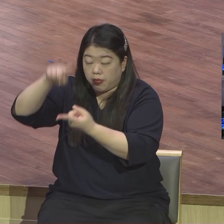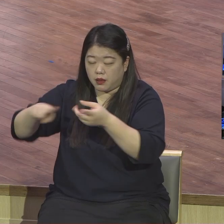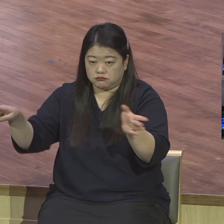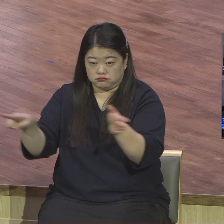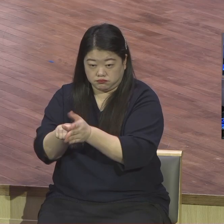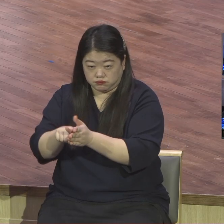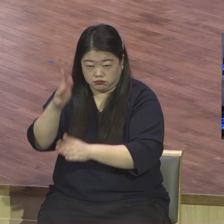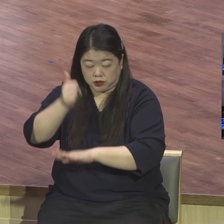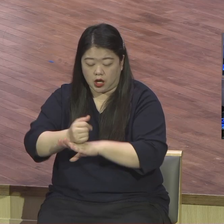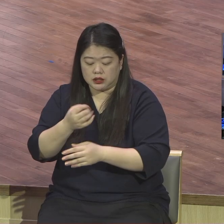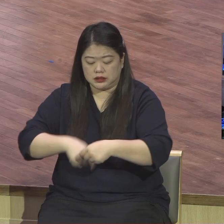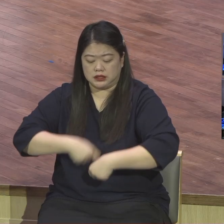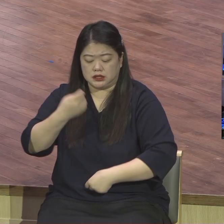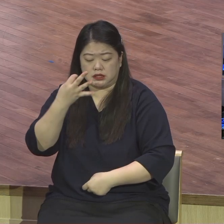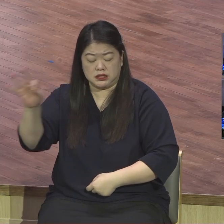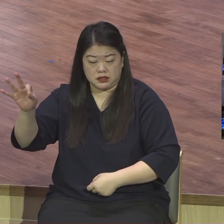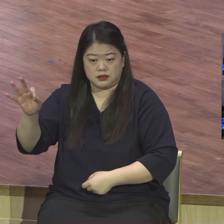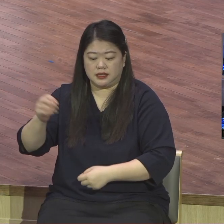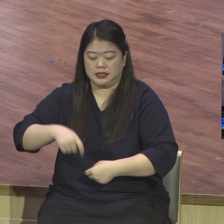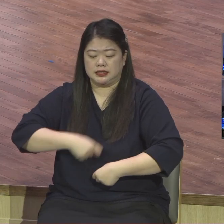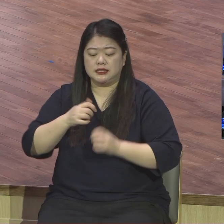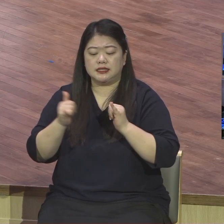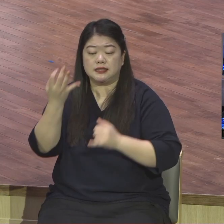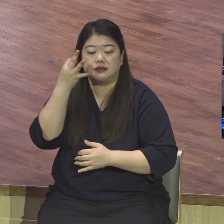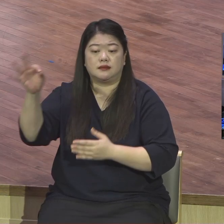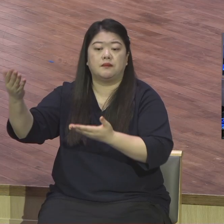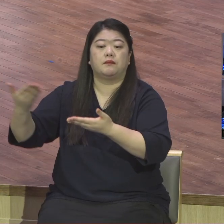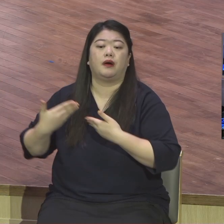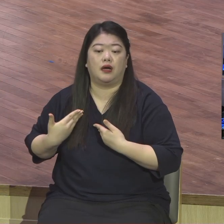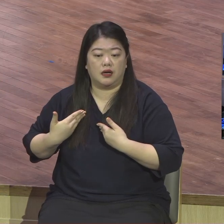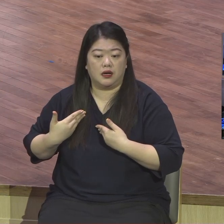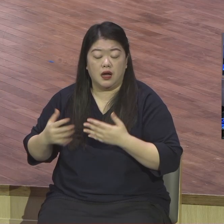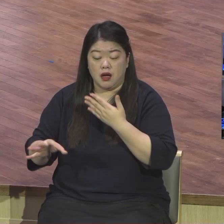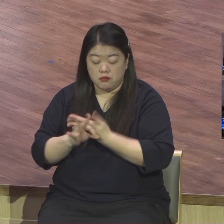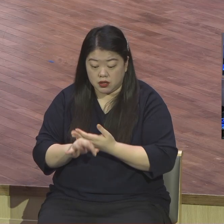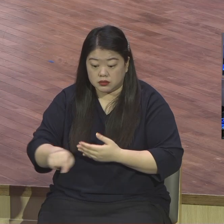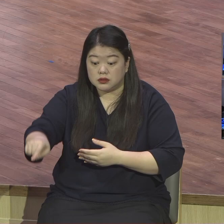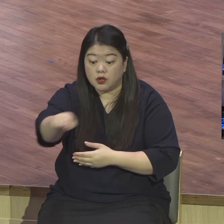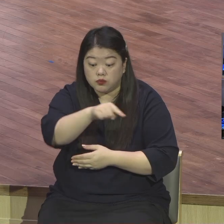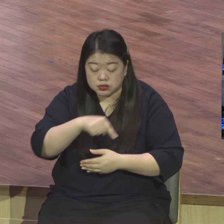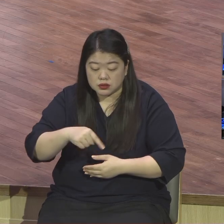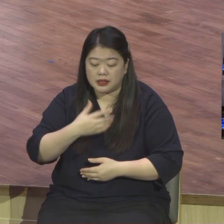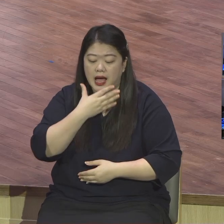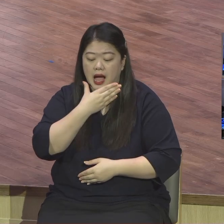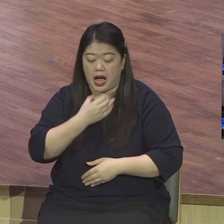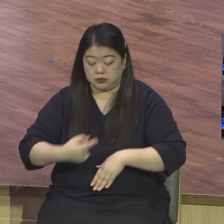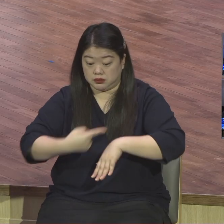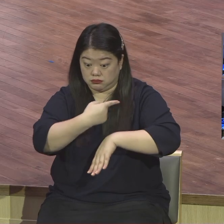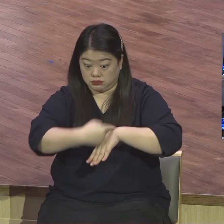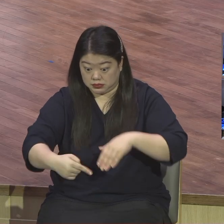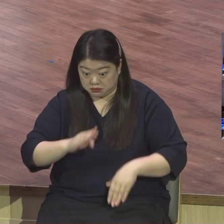그런즉 믿음으로 말미암은 자들은 아브라함의 자손인 줄 알지어다.